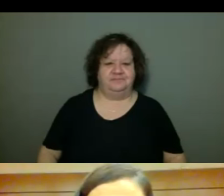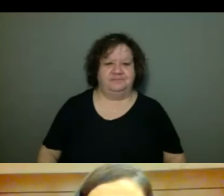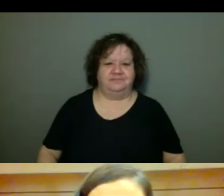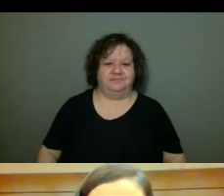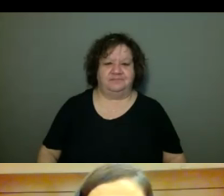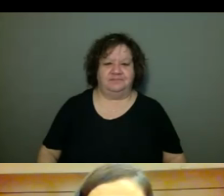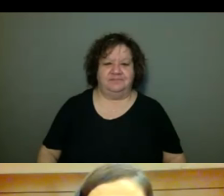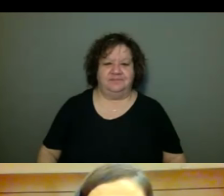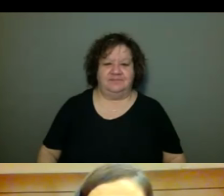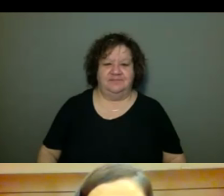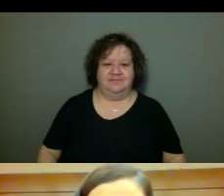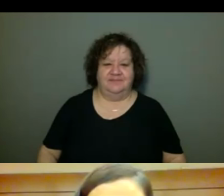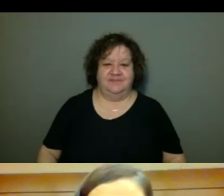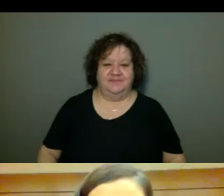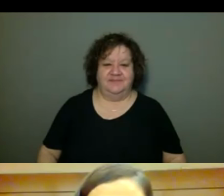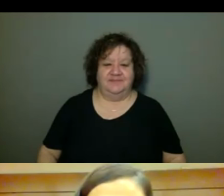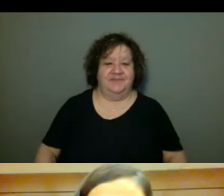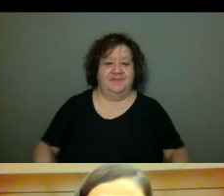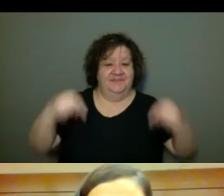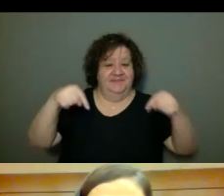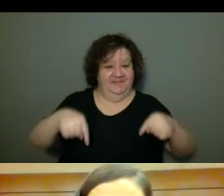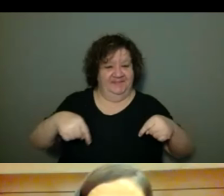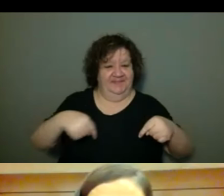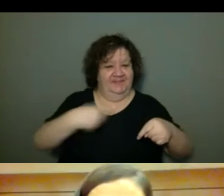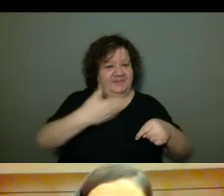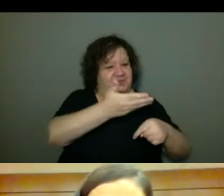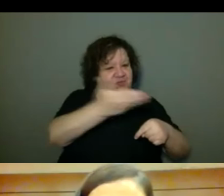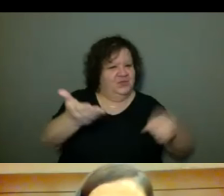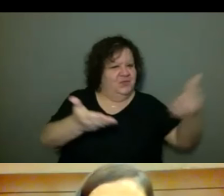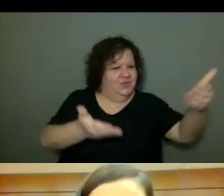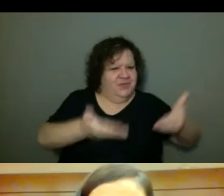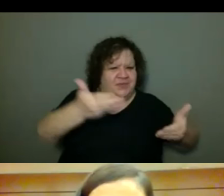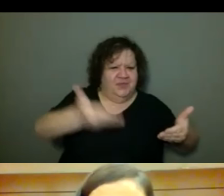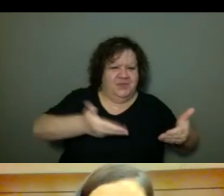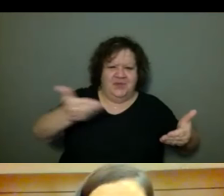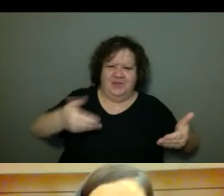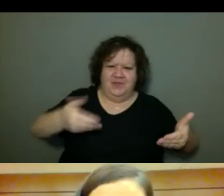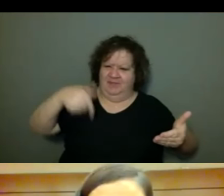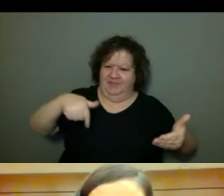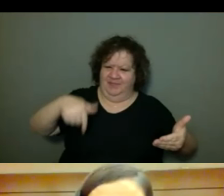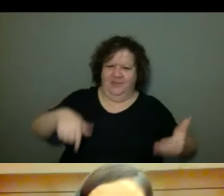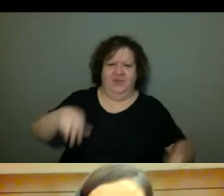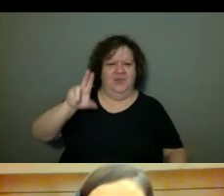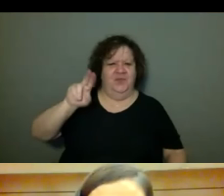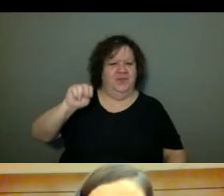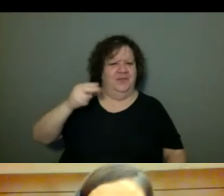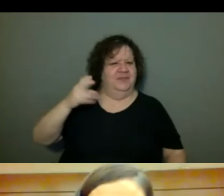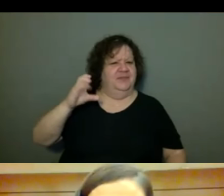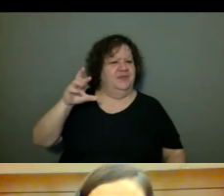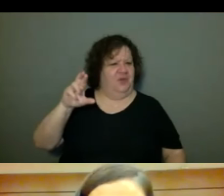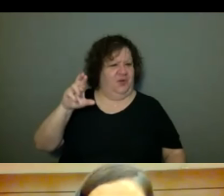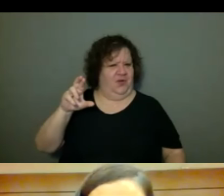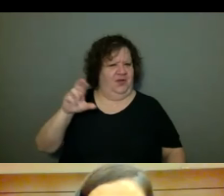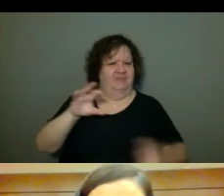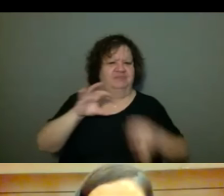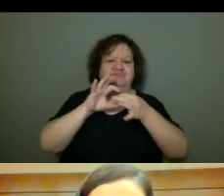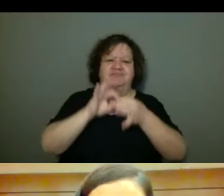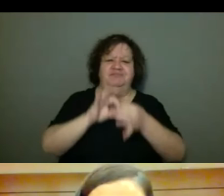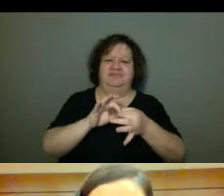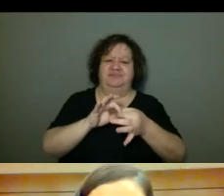Để không bỏ những video dẫn